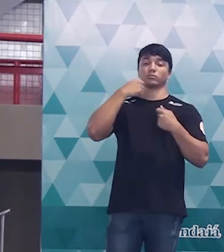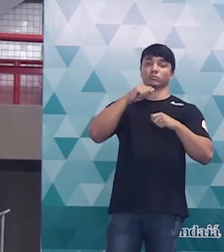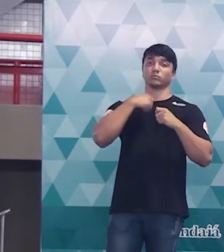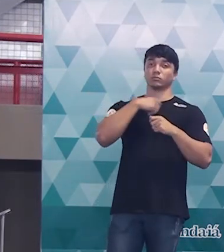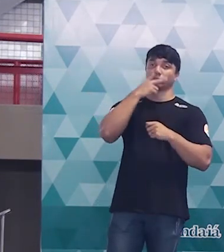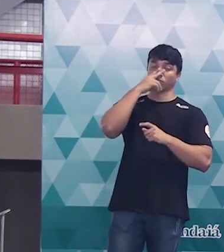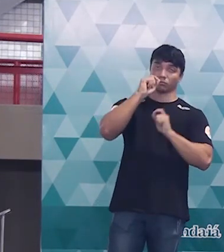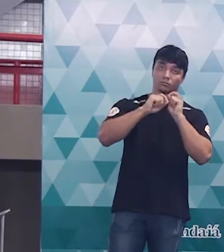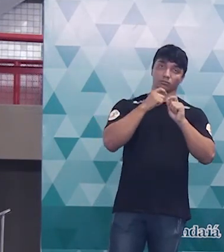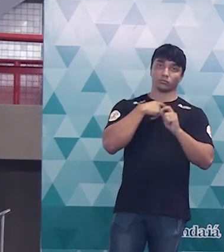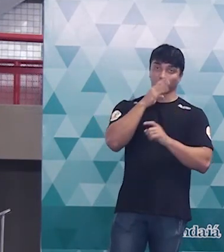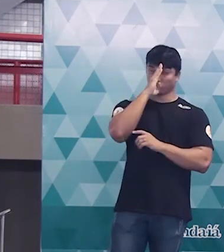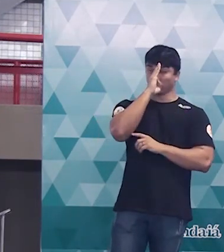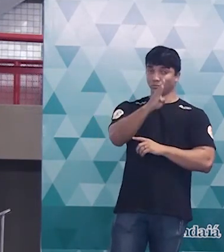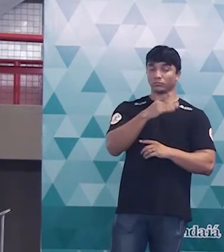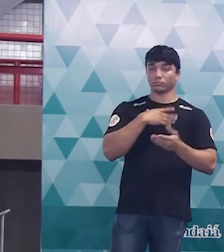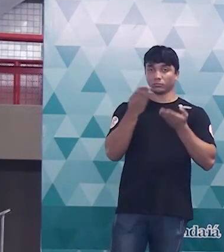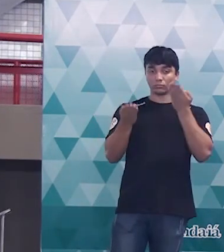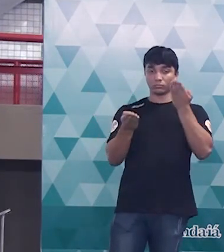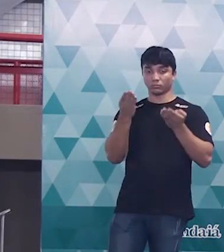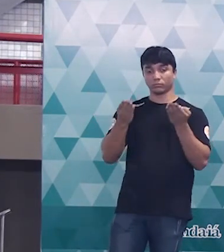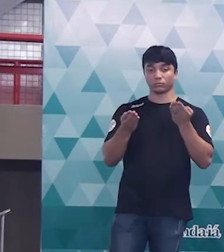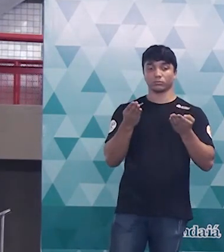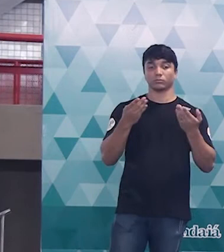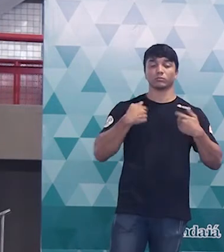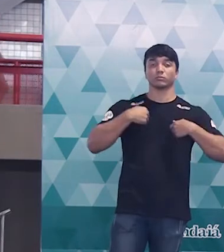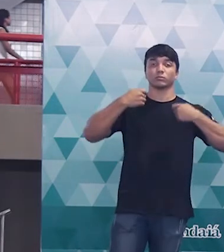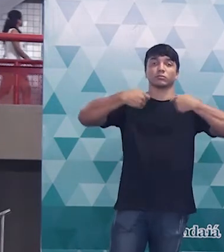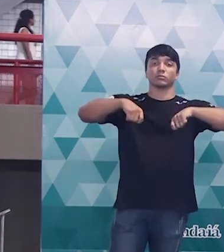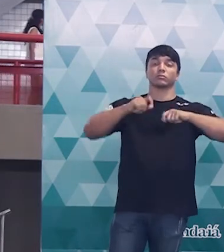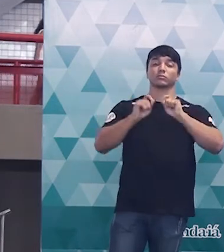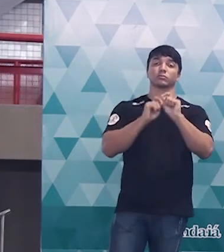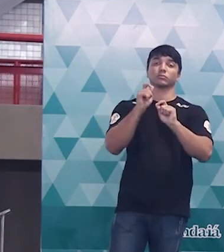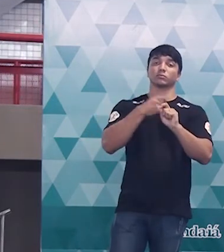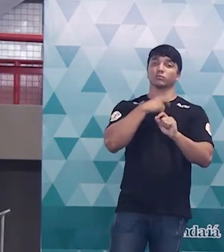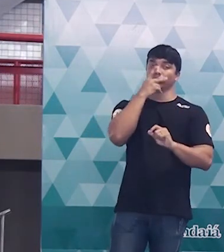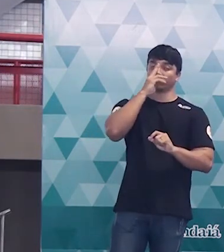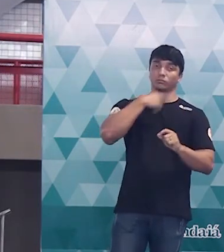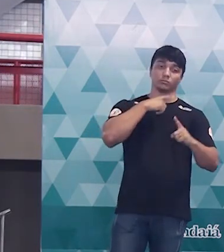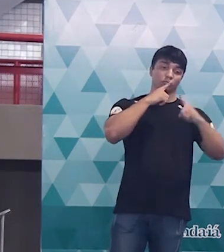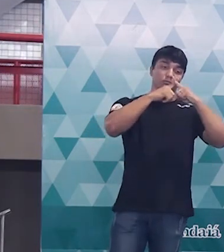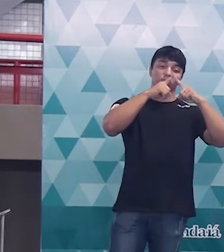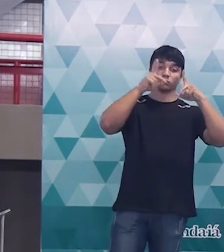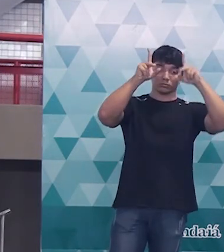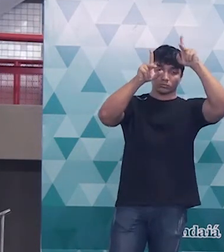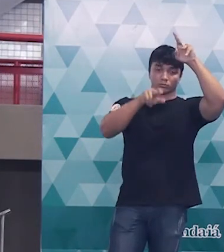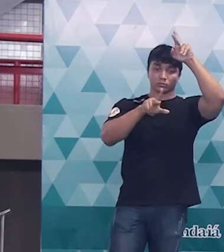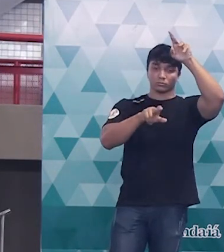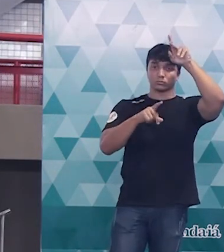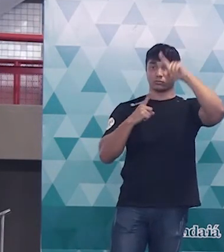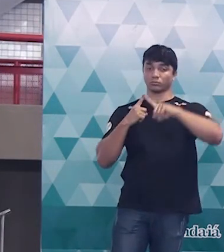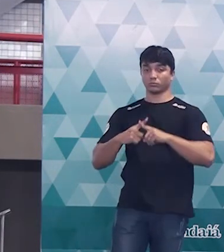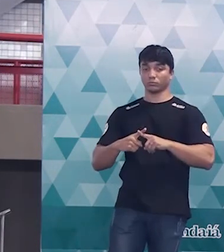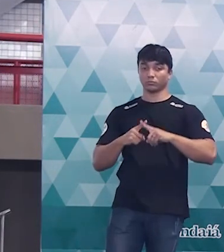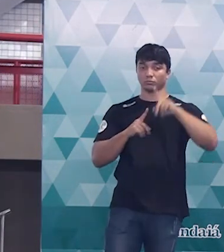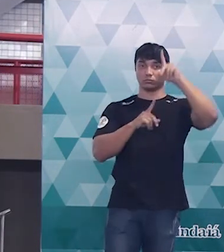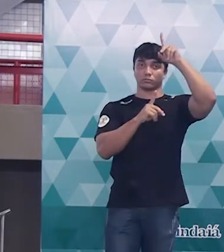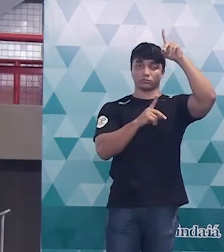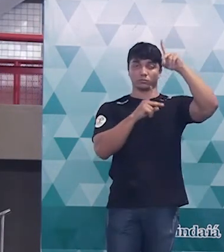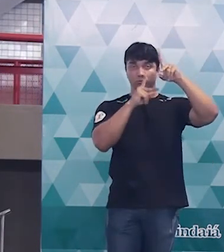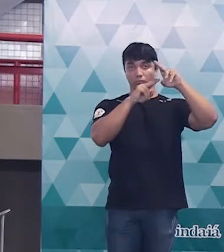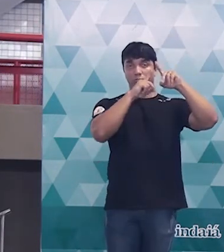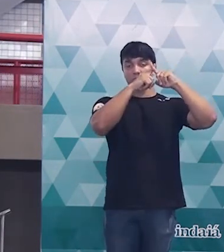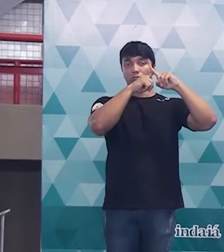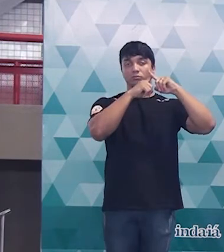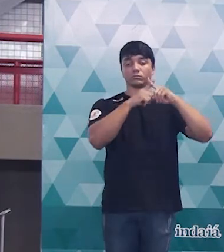poder ser diretamente proporcionais, eu teria que ter multiplicado pelo mesmo valor em cima e